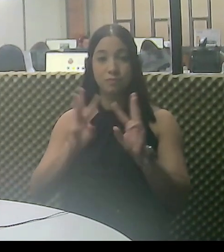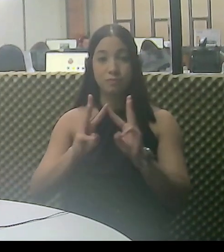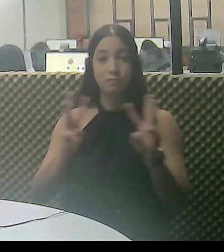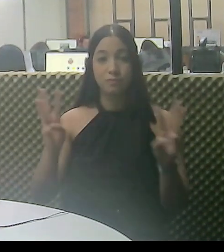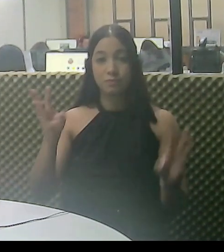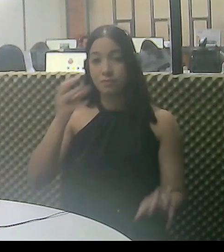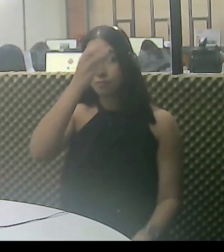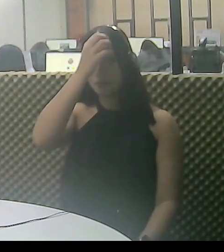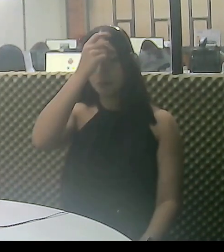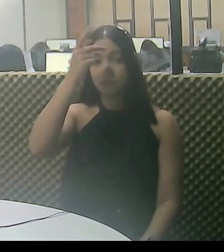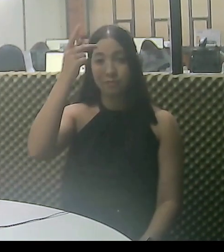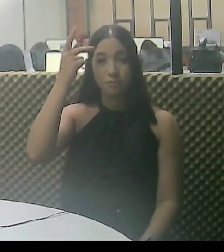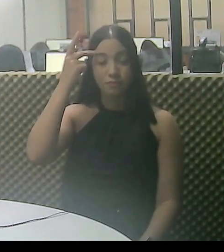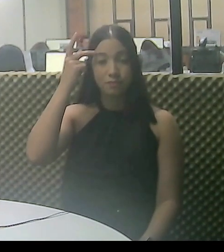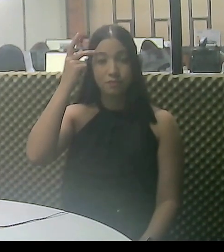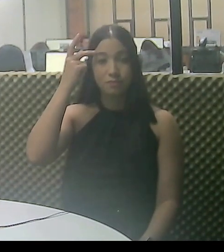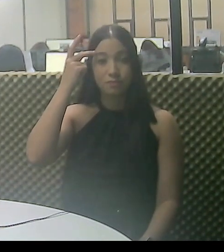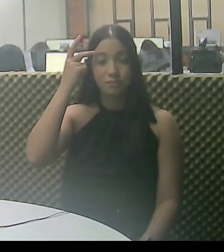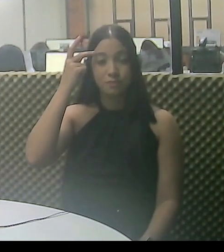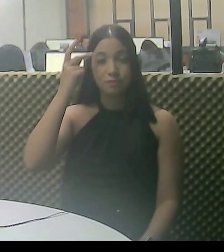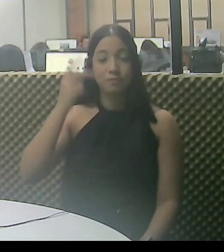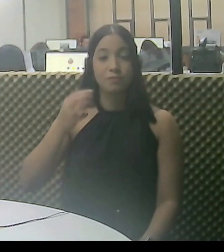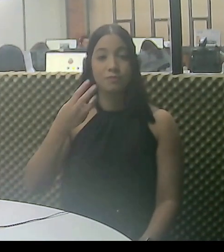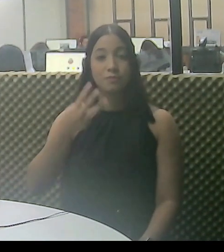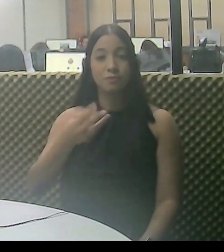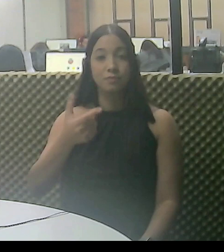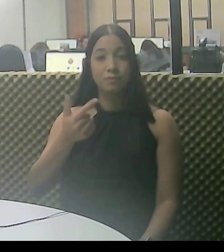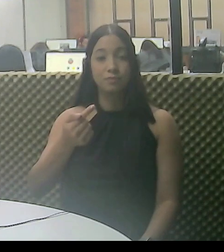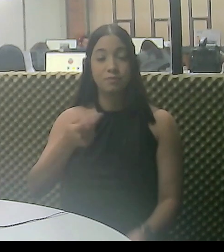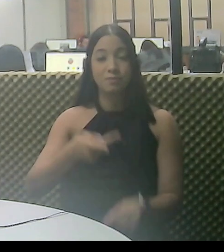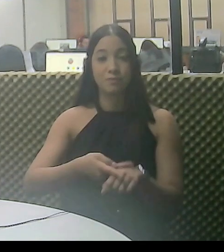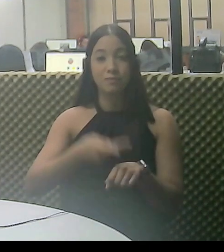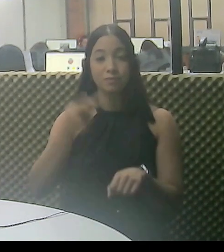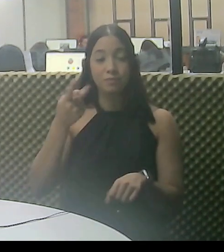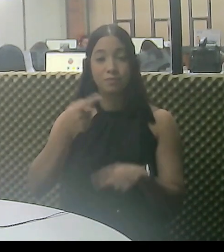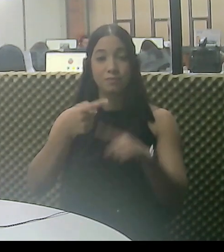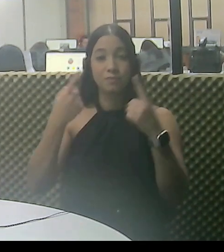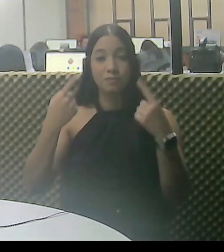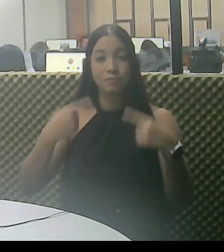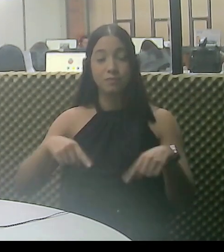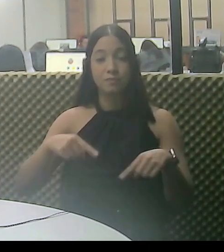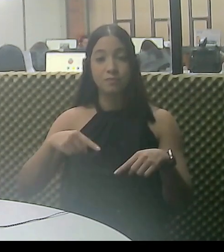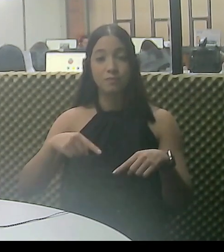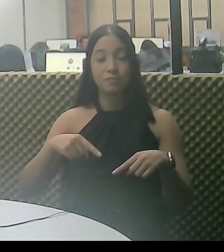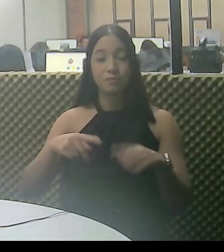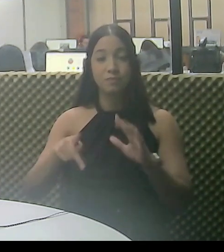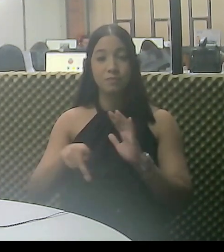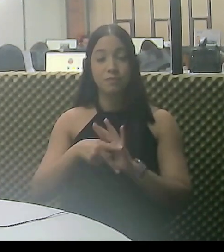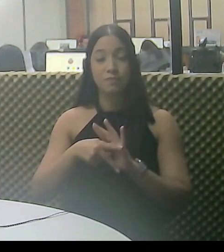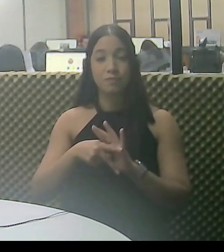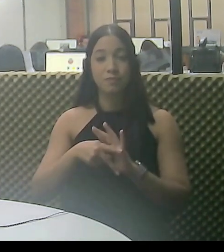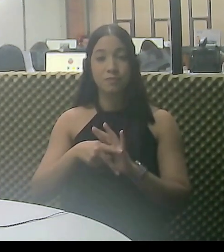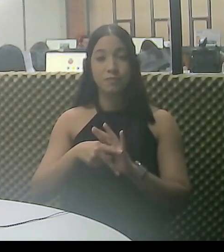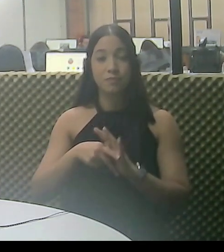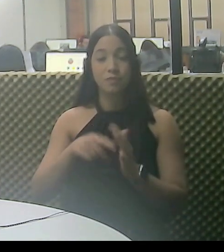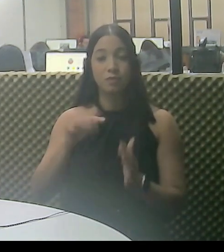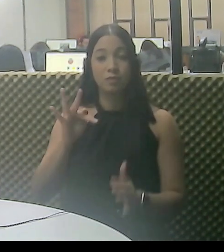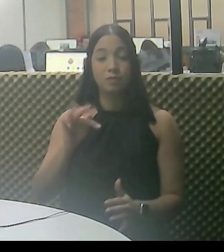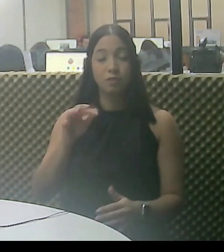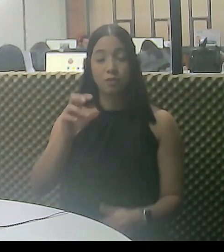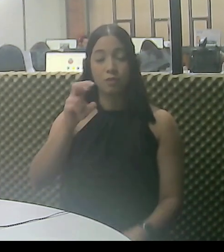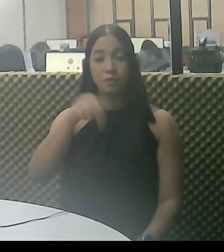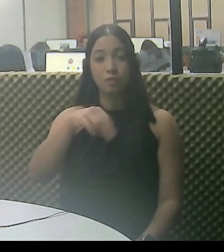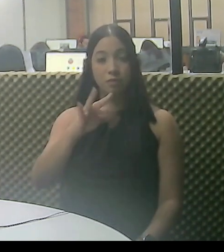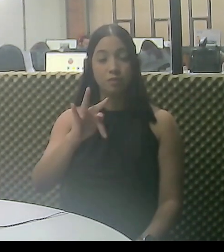portal da Prefeitura. Desta vez, os 37 premiados concorreram com bilhetes gerados a partir de notas fiscais de